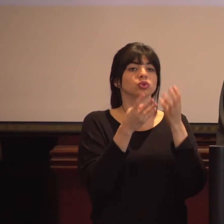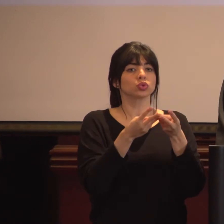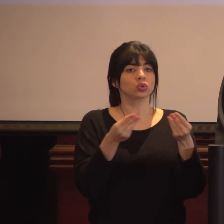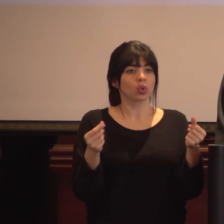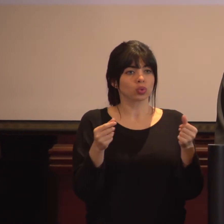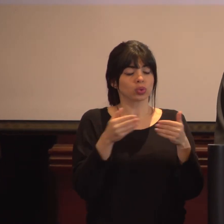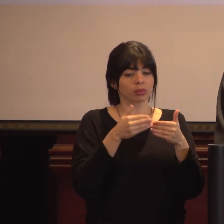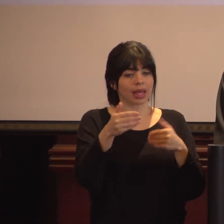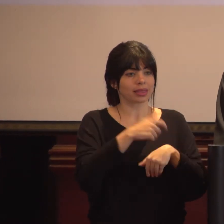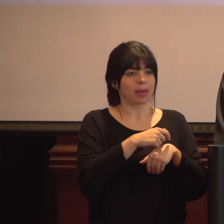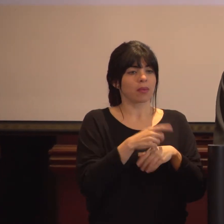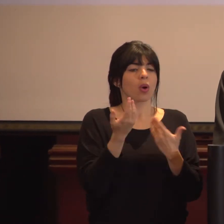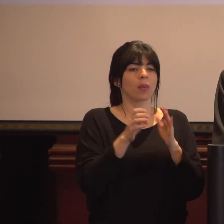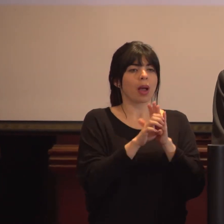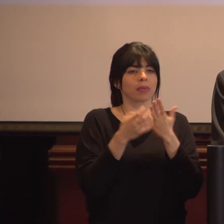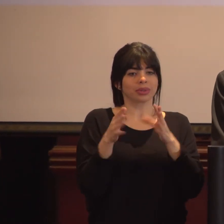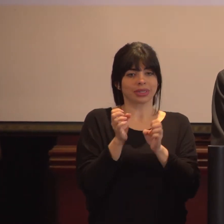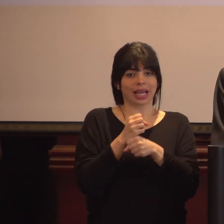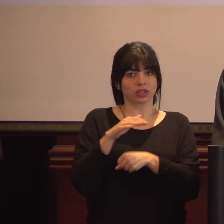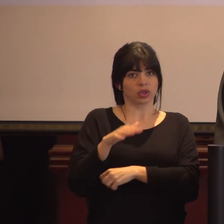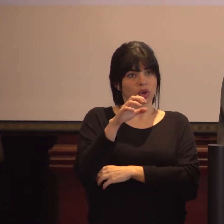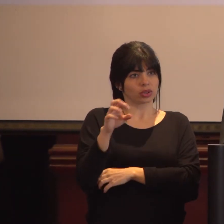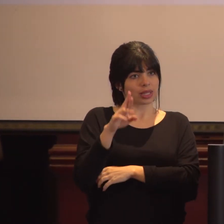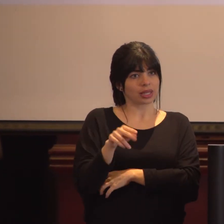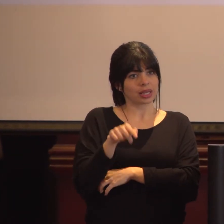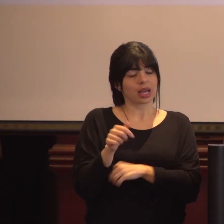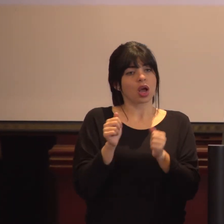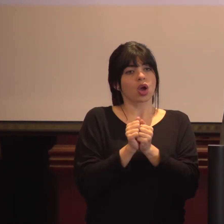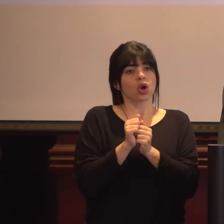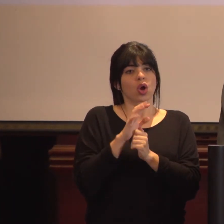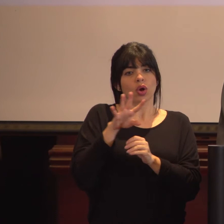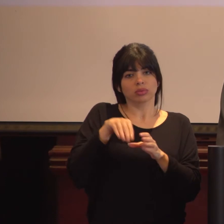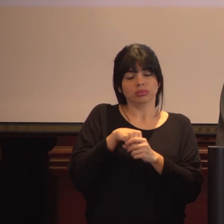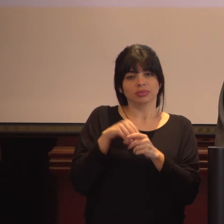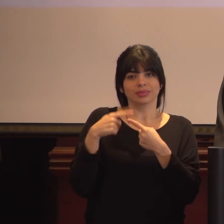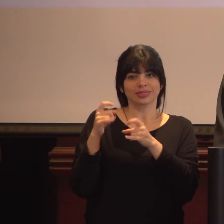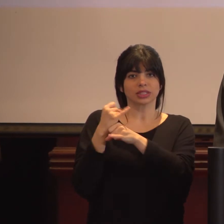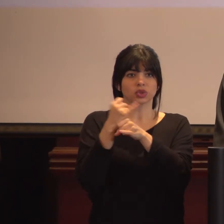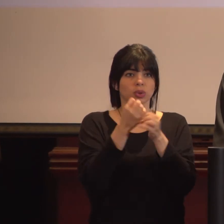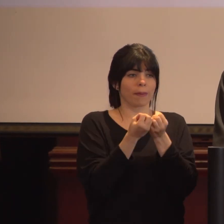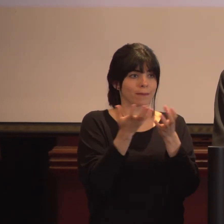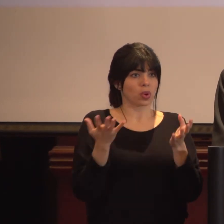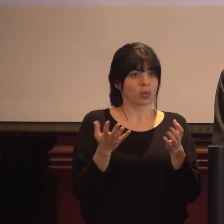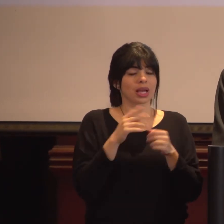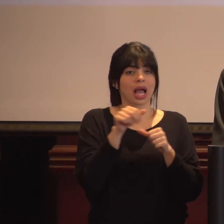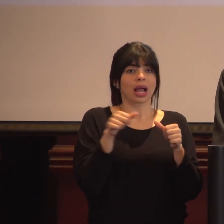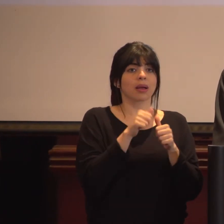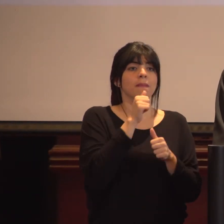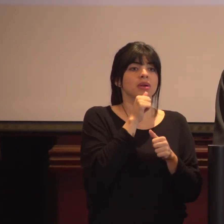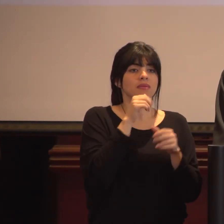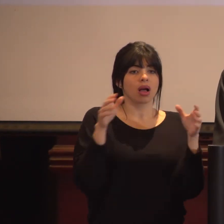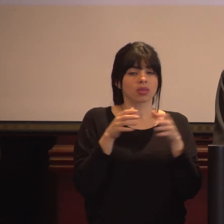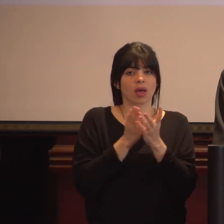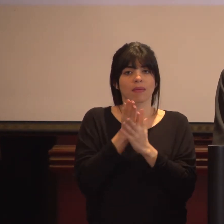duraderas como las desarrolladas en Costa Rica con el involucramiento de instituciones públicas y el sector privado